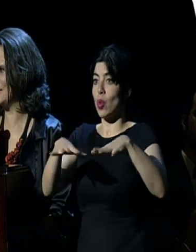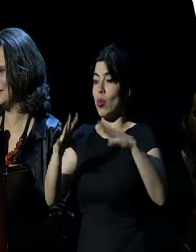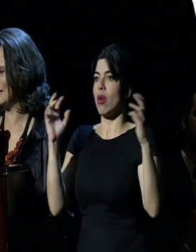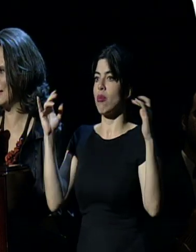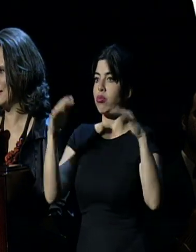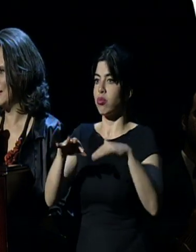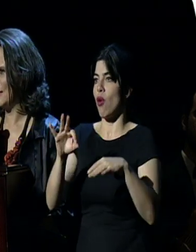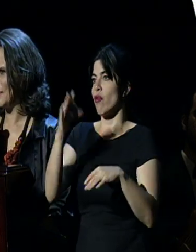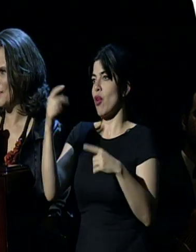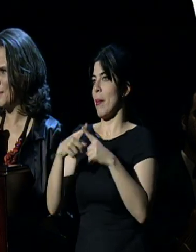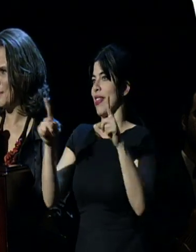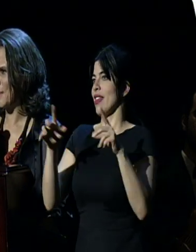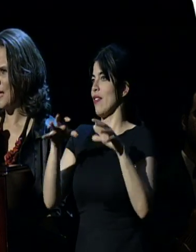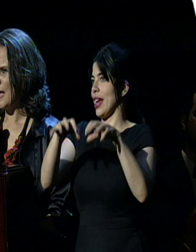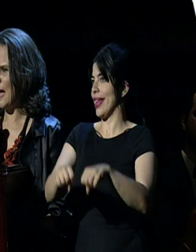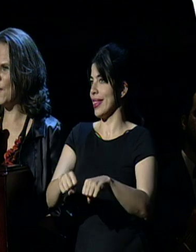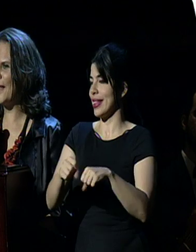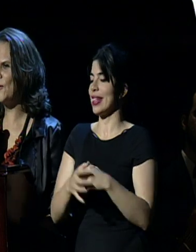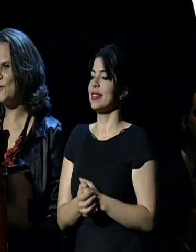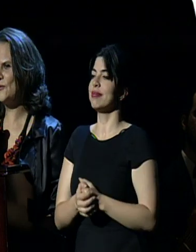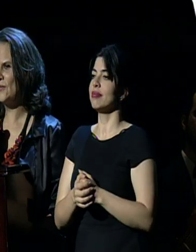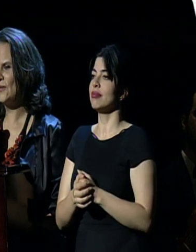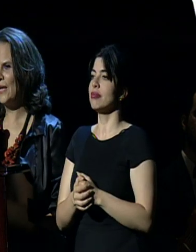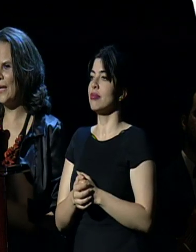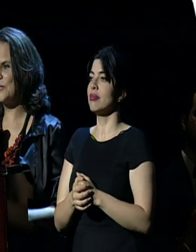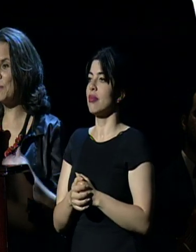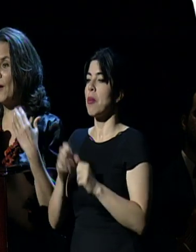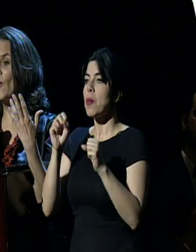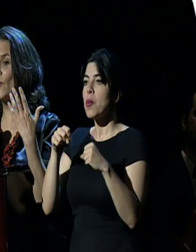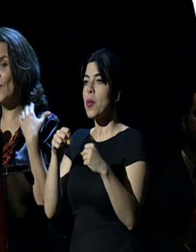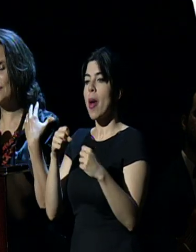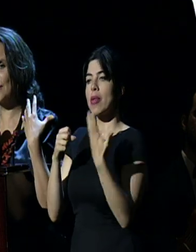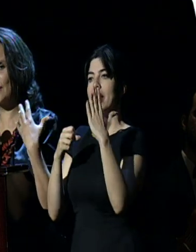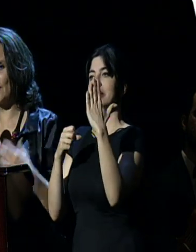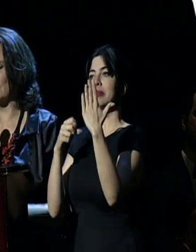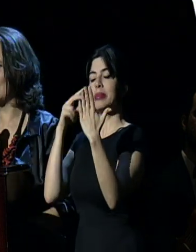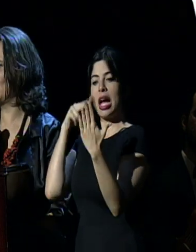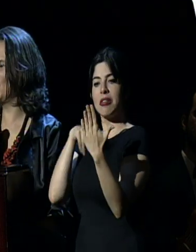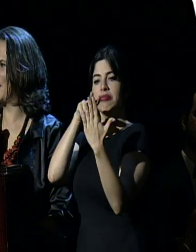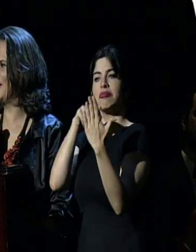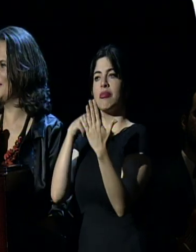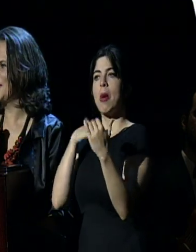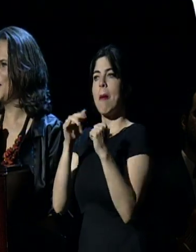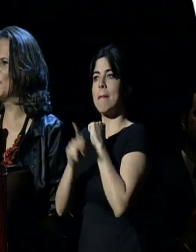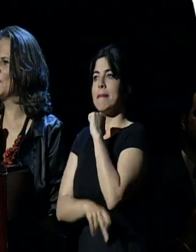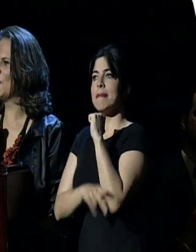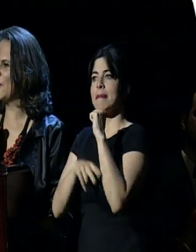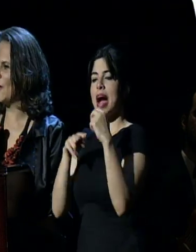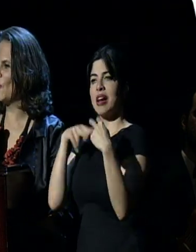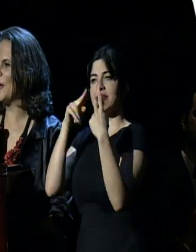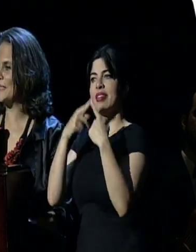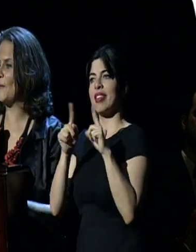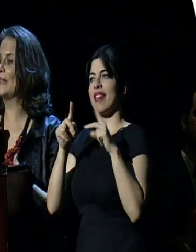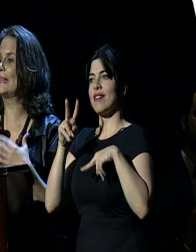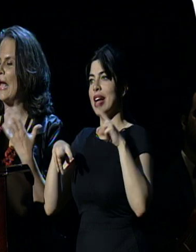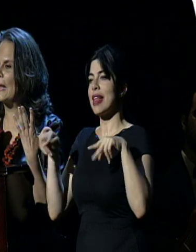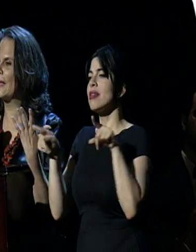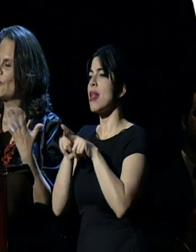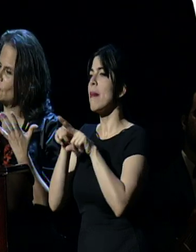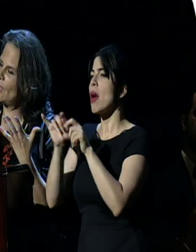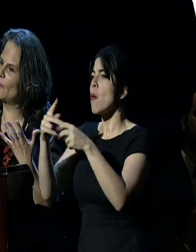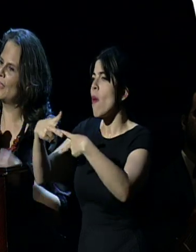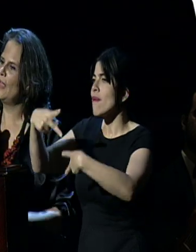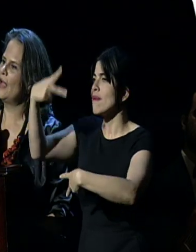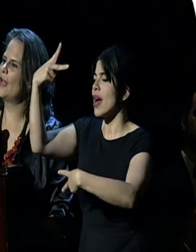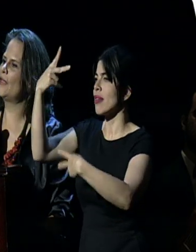manera distinta, a vernos en el espejo de nuestra diversidad como país, pero también con esa ventana